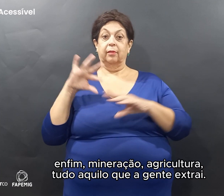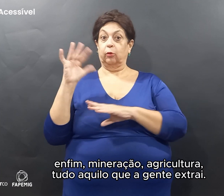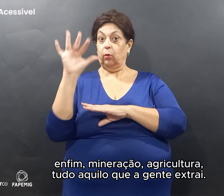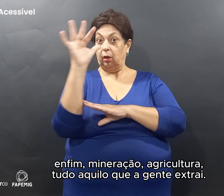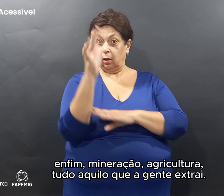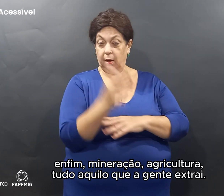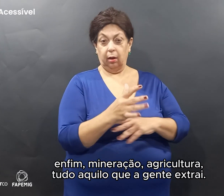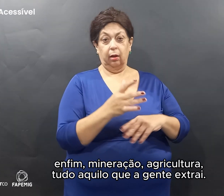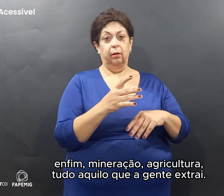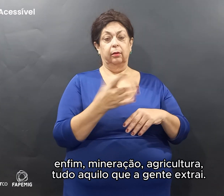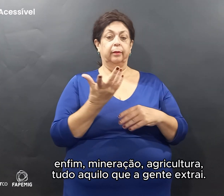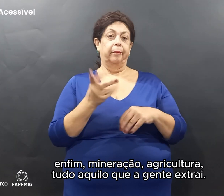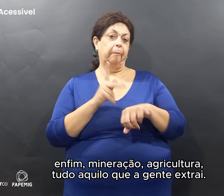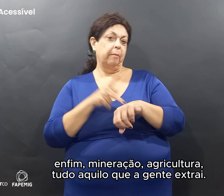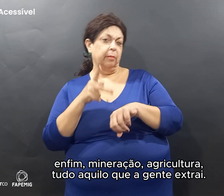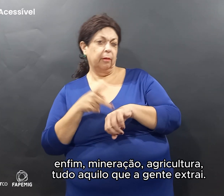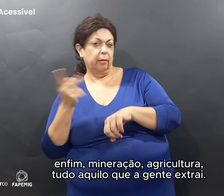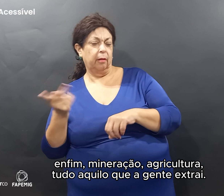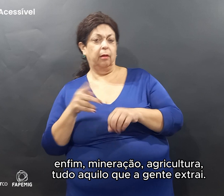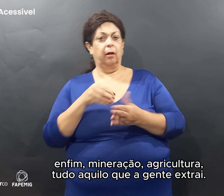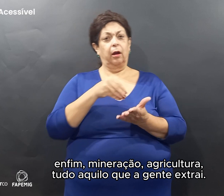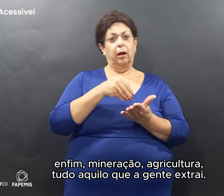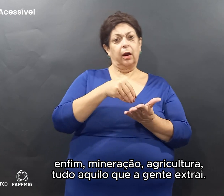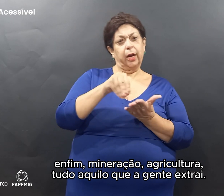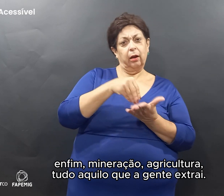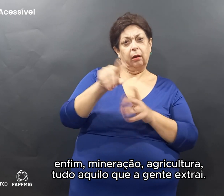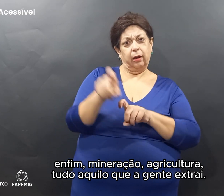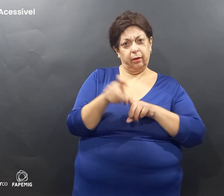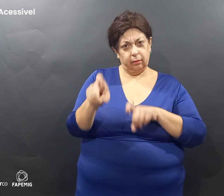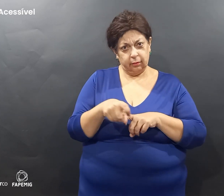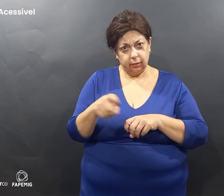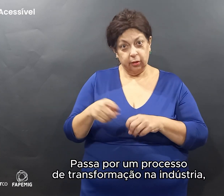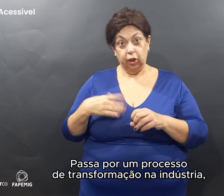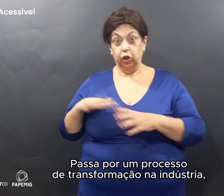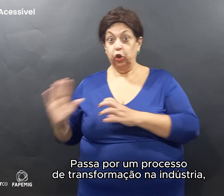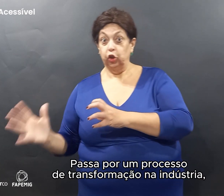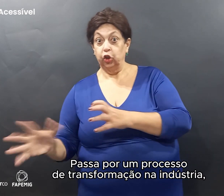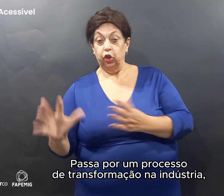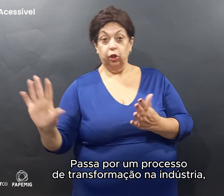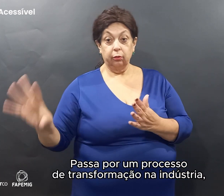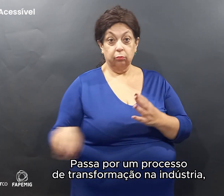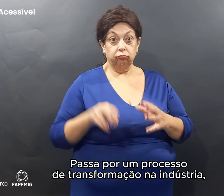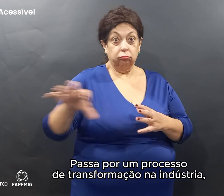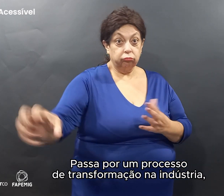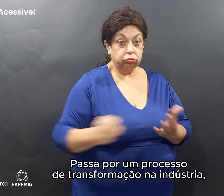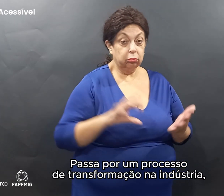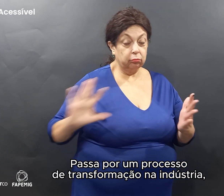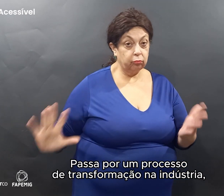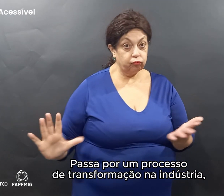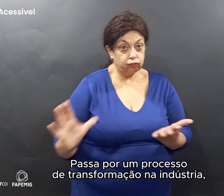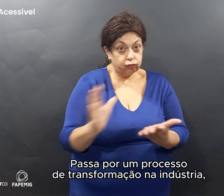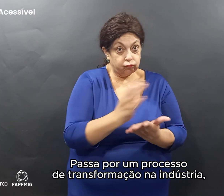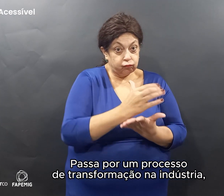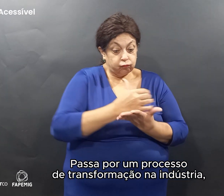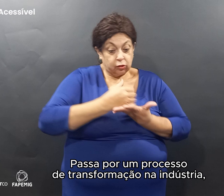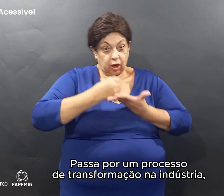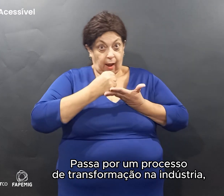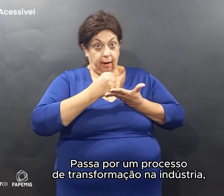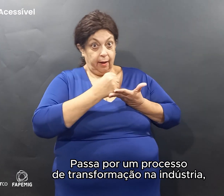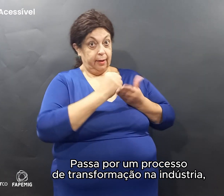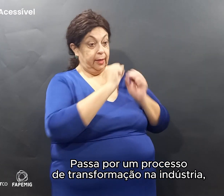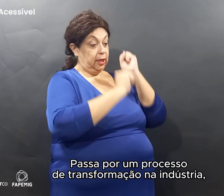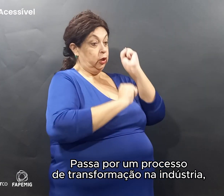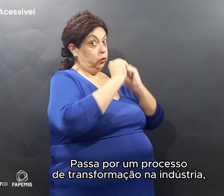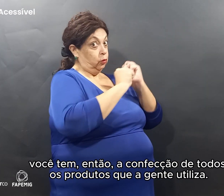enfim, mineração, agricultura, tudo aquilo que a gente extrai, passa por um processo de transformação